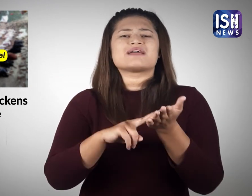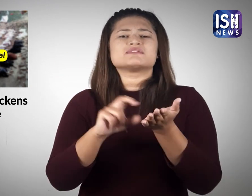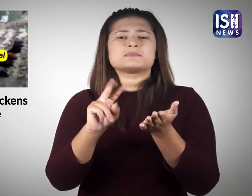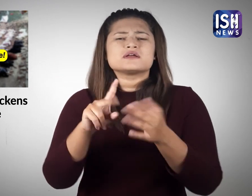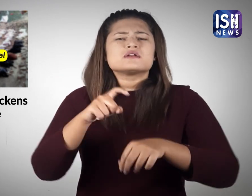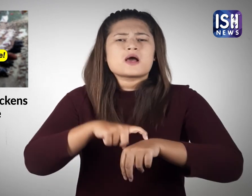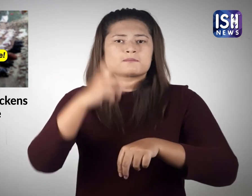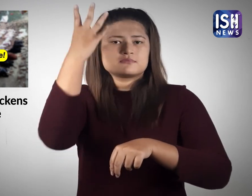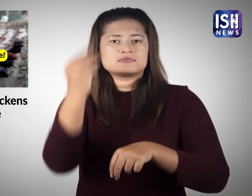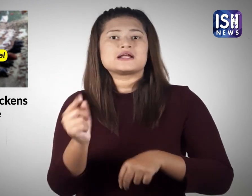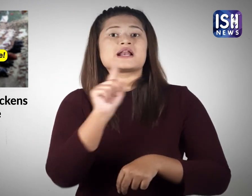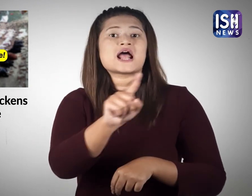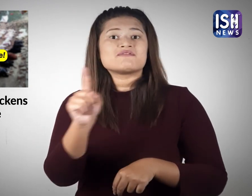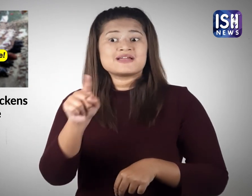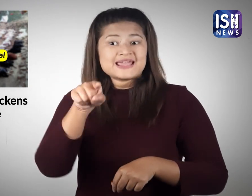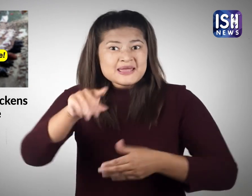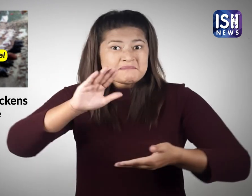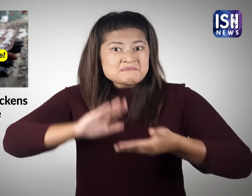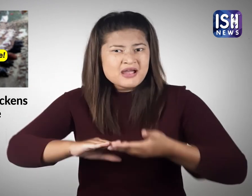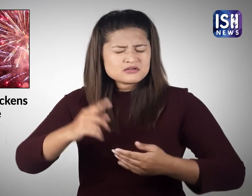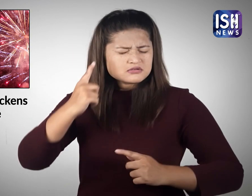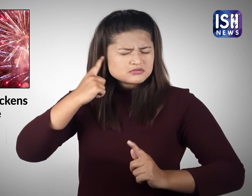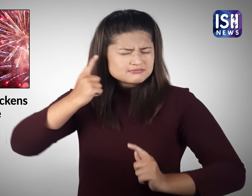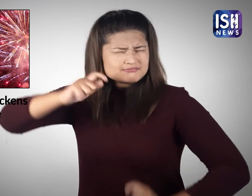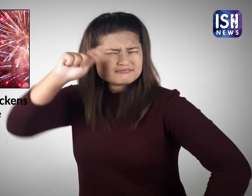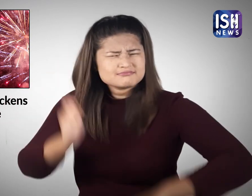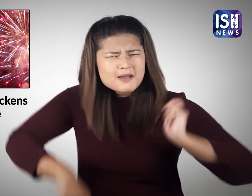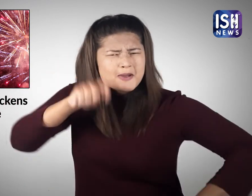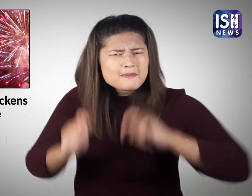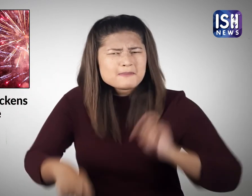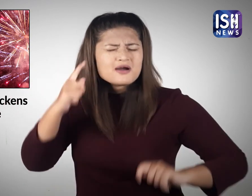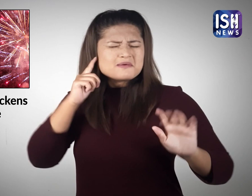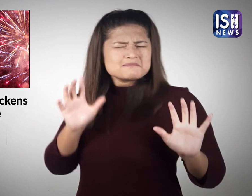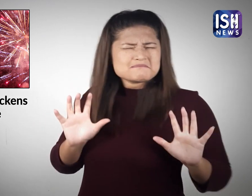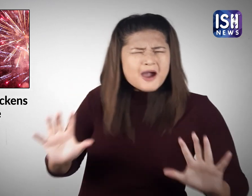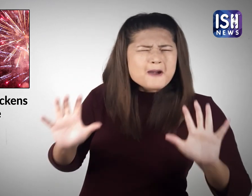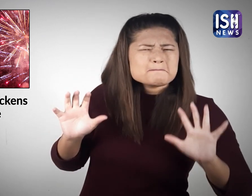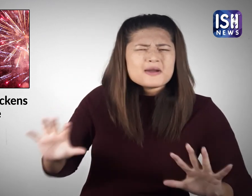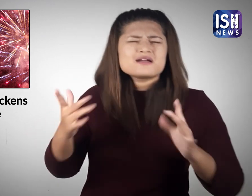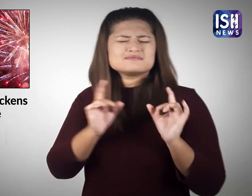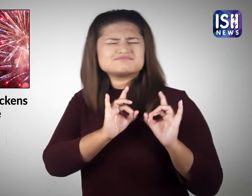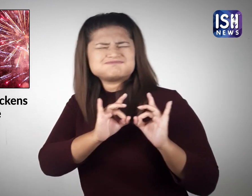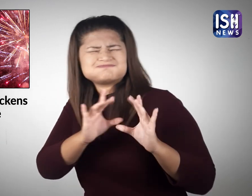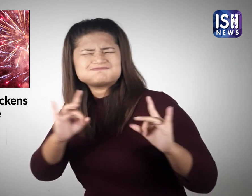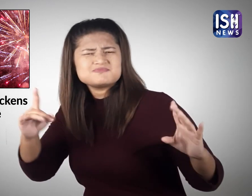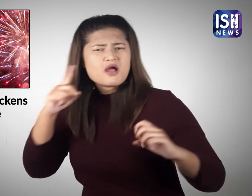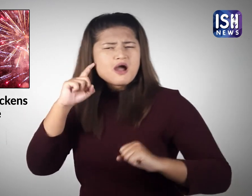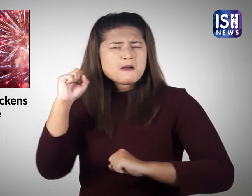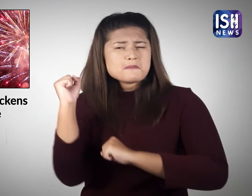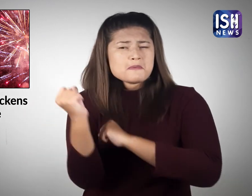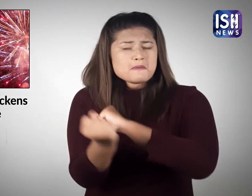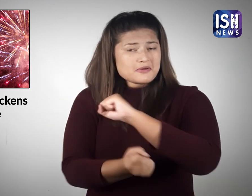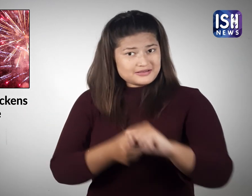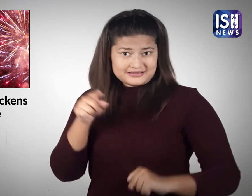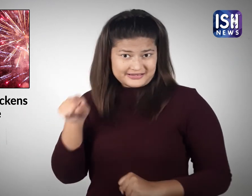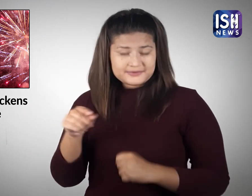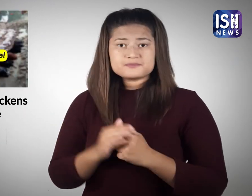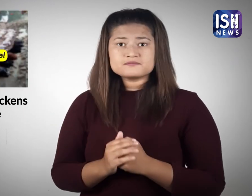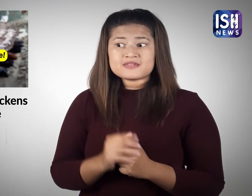राद 11 बजे बारात ने खूप शोर शराबा करना शुरू कर दिया।